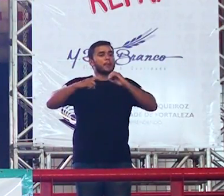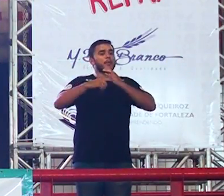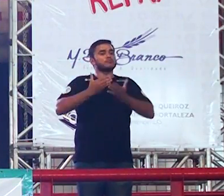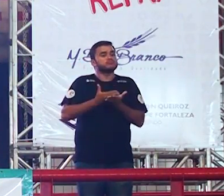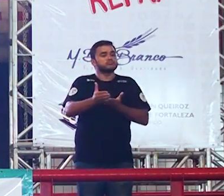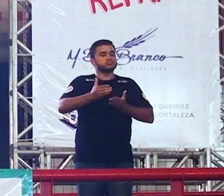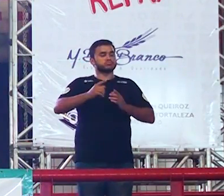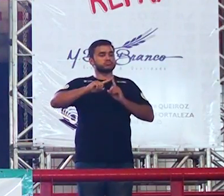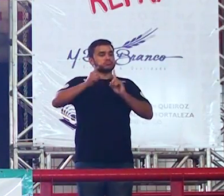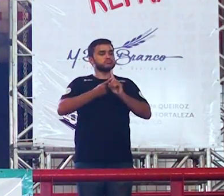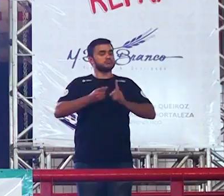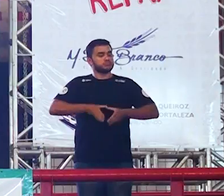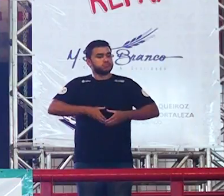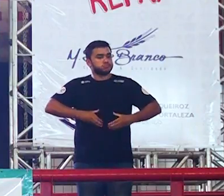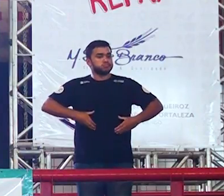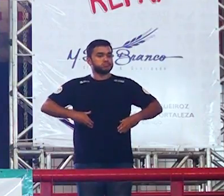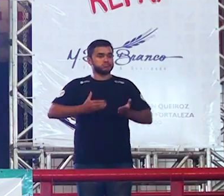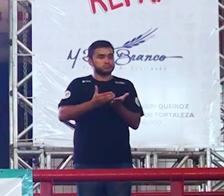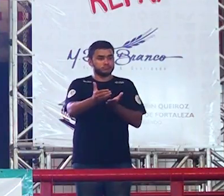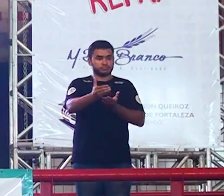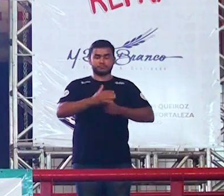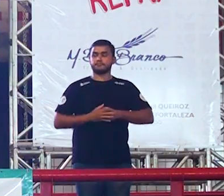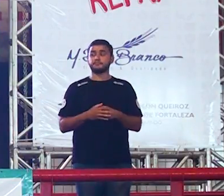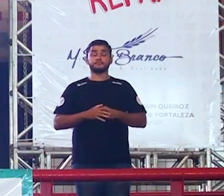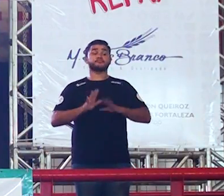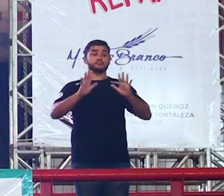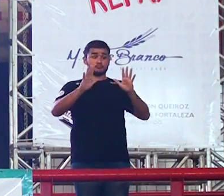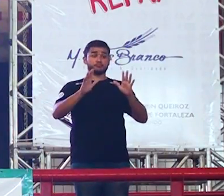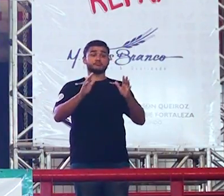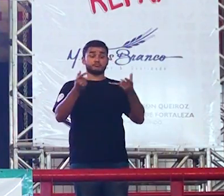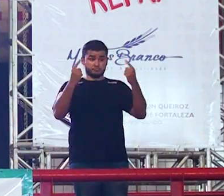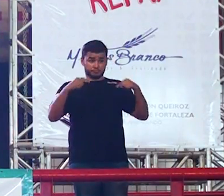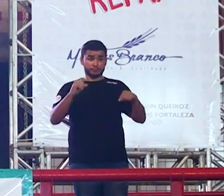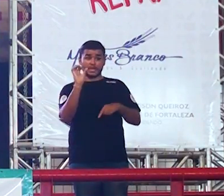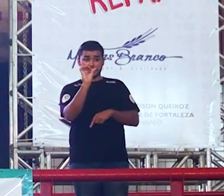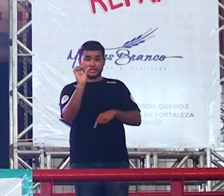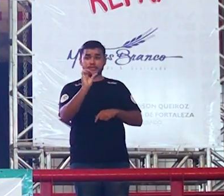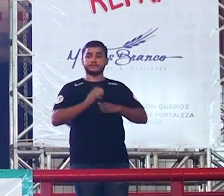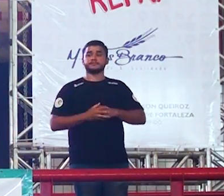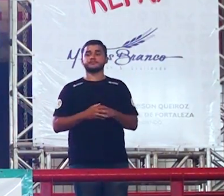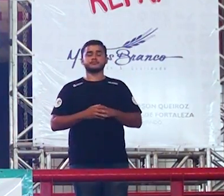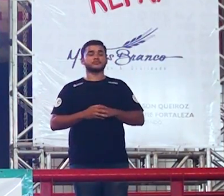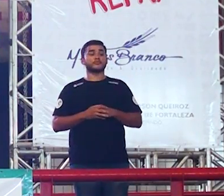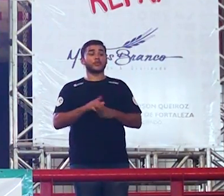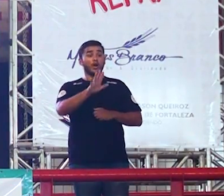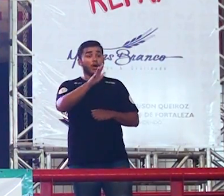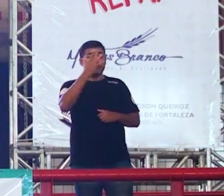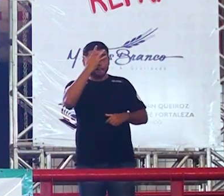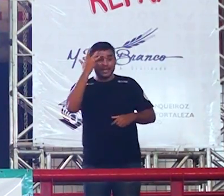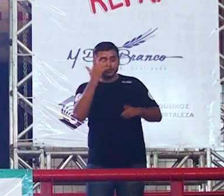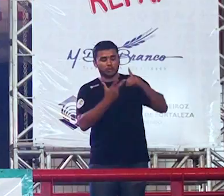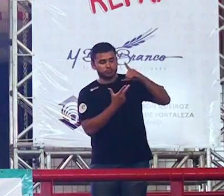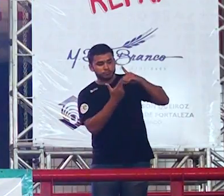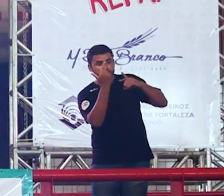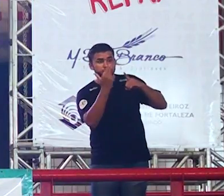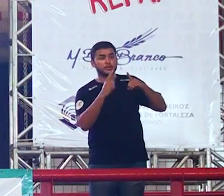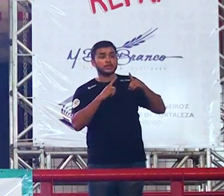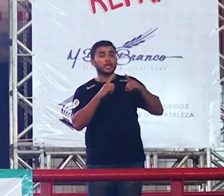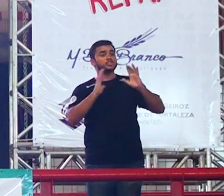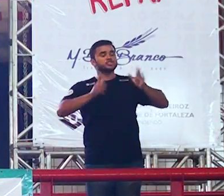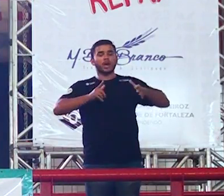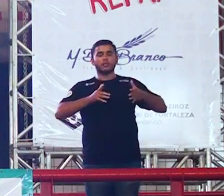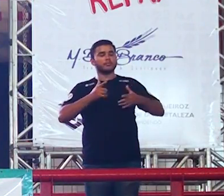fecundação. Voltando para a 6ª questão. Indivíduos vasectomizados têm ductos